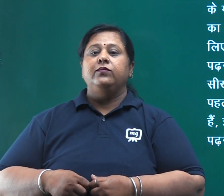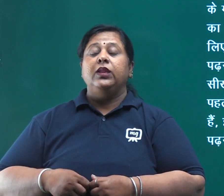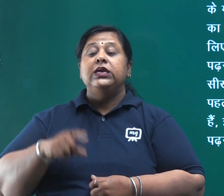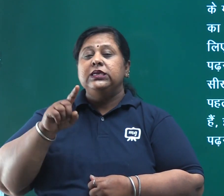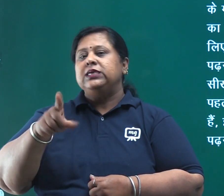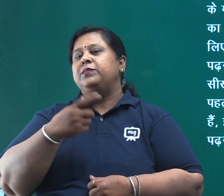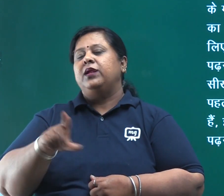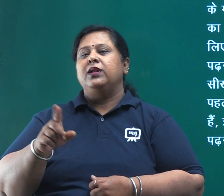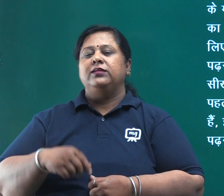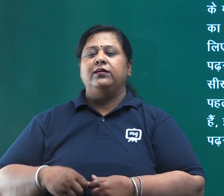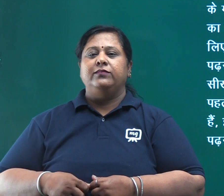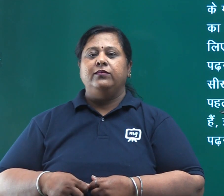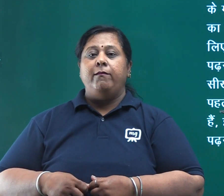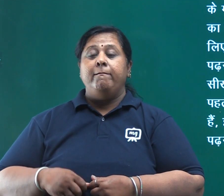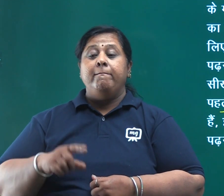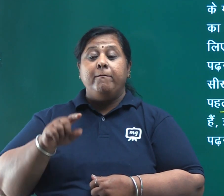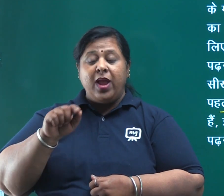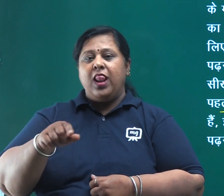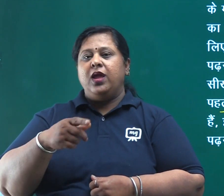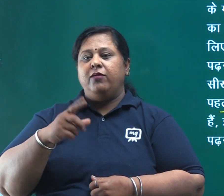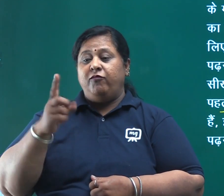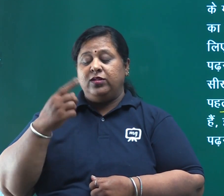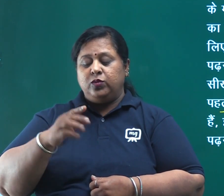जिस प्रकार से पहले उसके